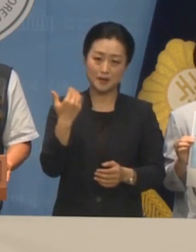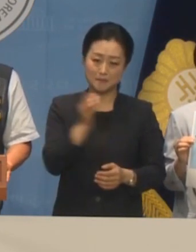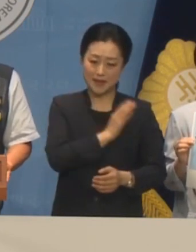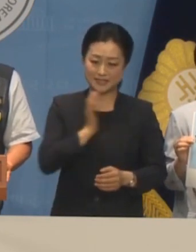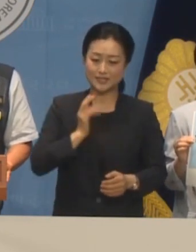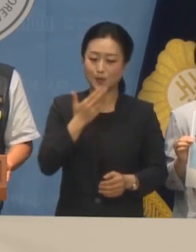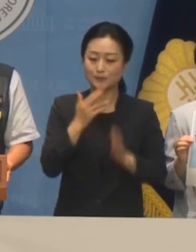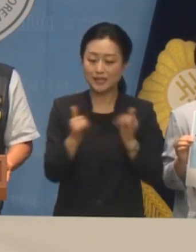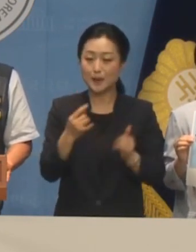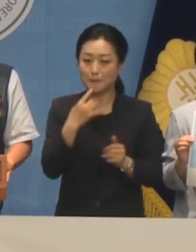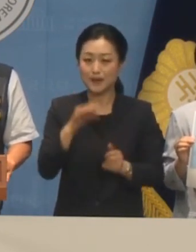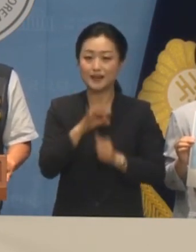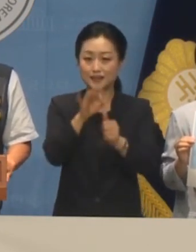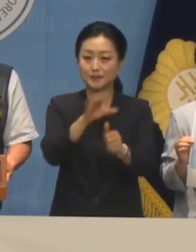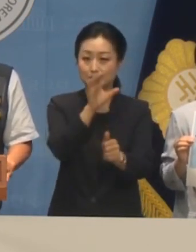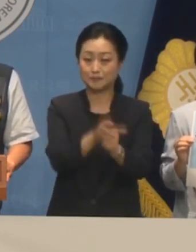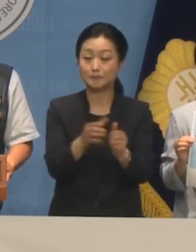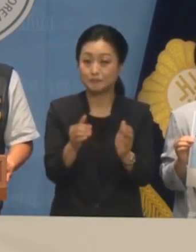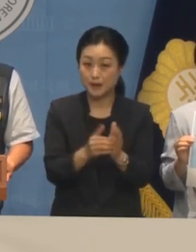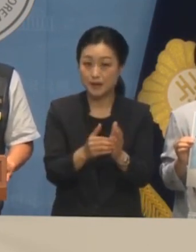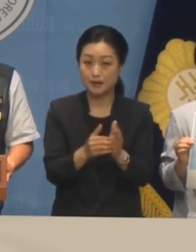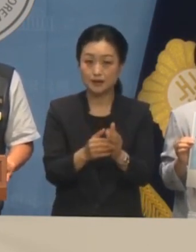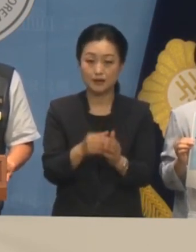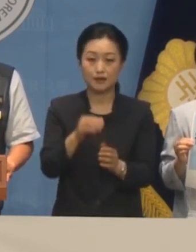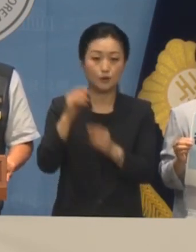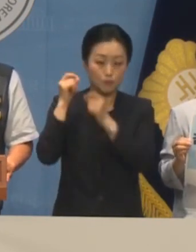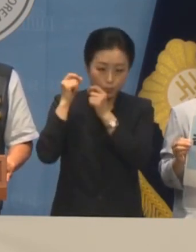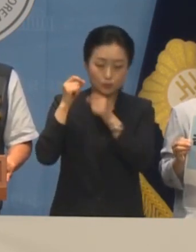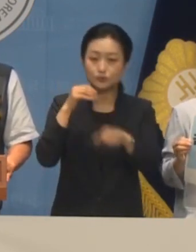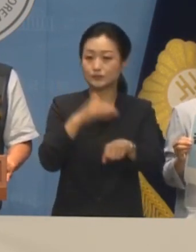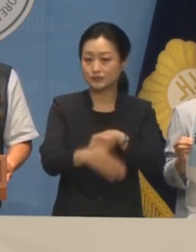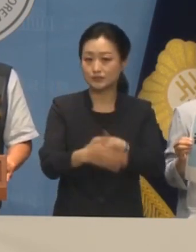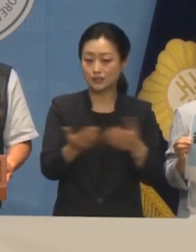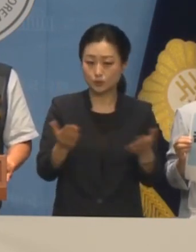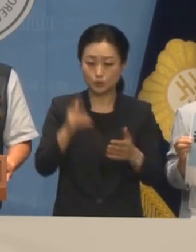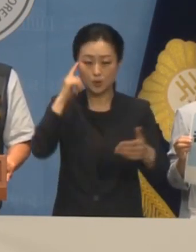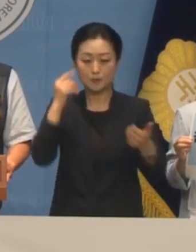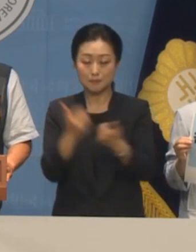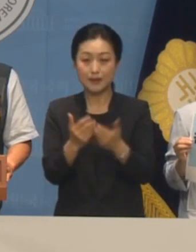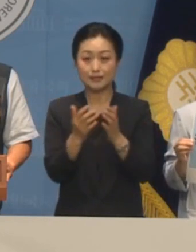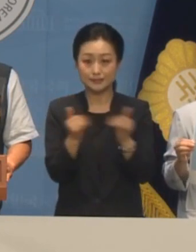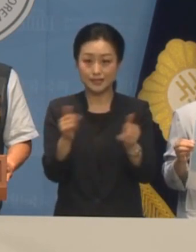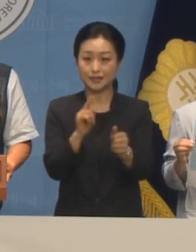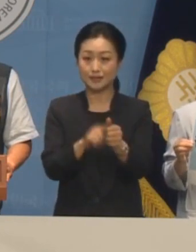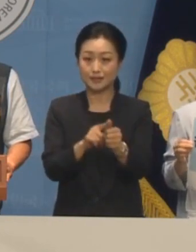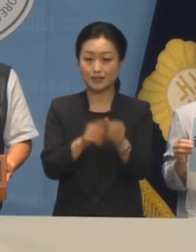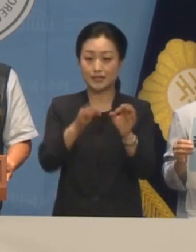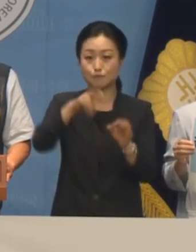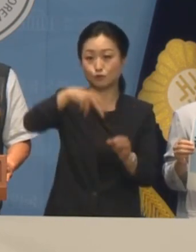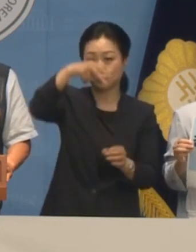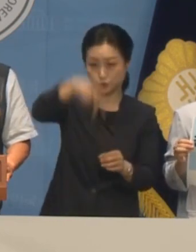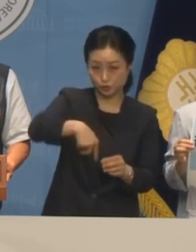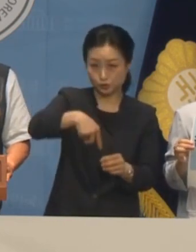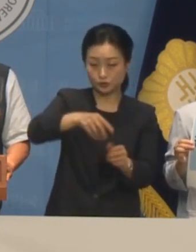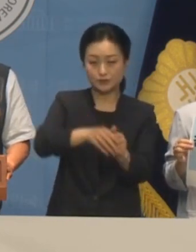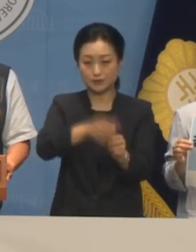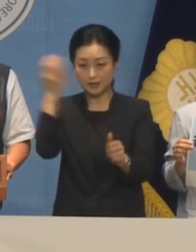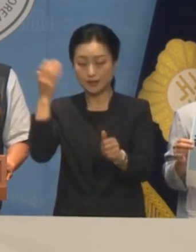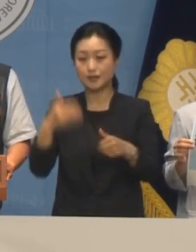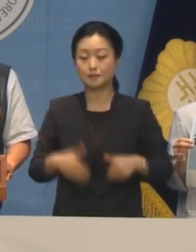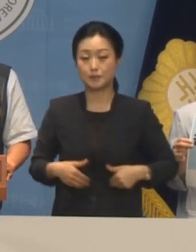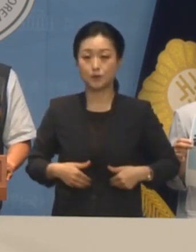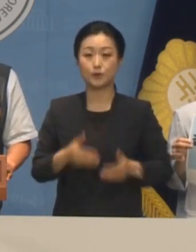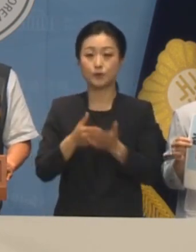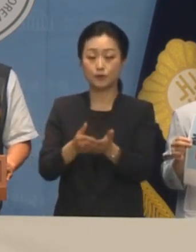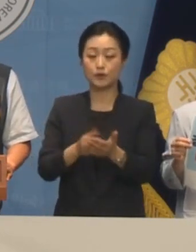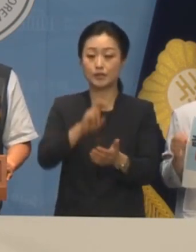임명하였습니다 김문수처럼 거구인 인식 반로 등적 자세까지 보이는 후보 지명 차례가 다인지라